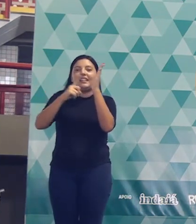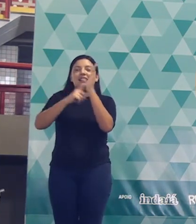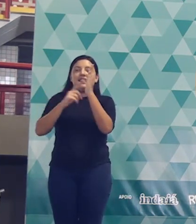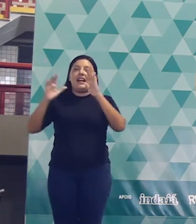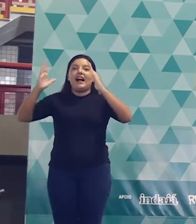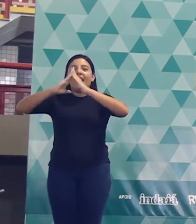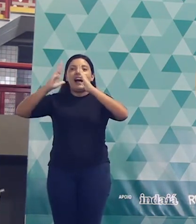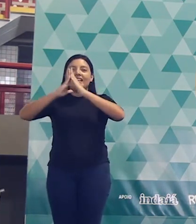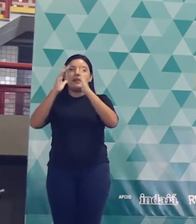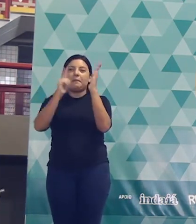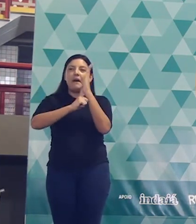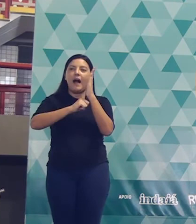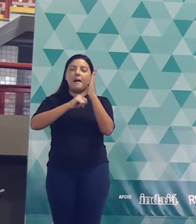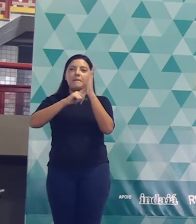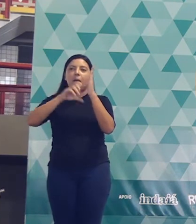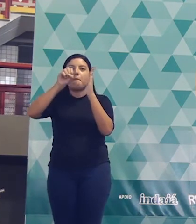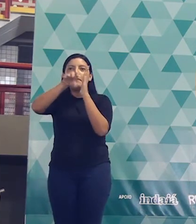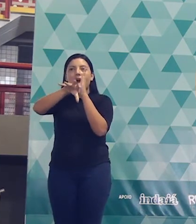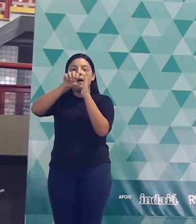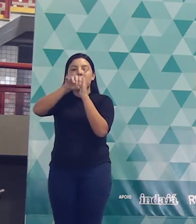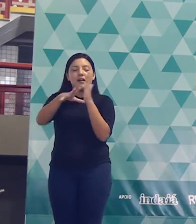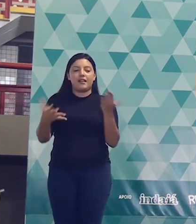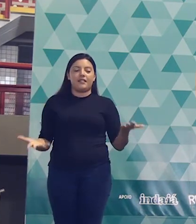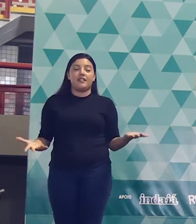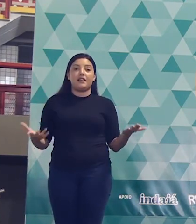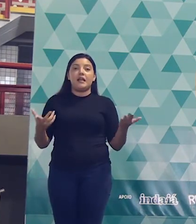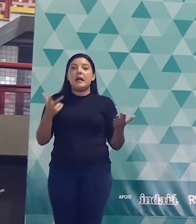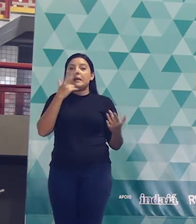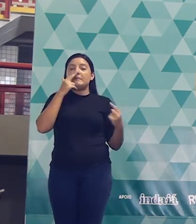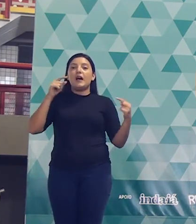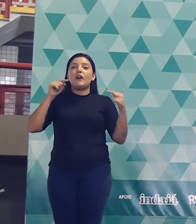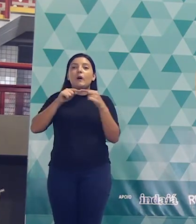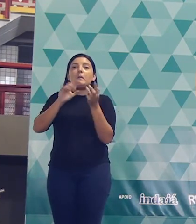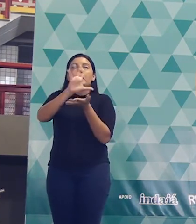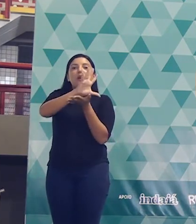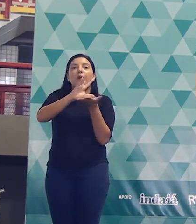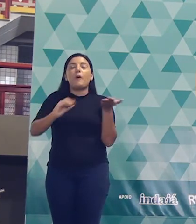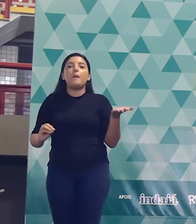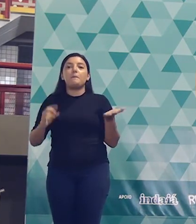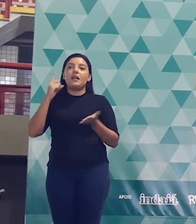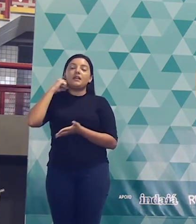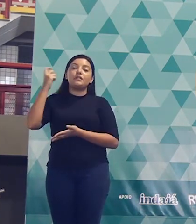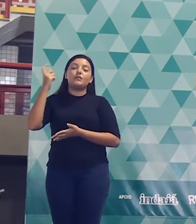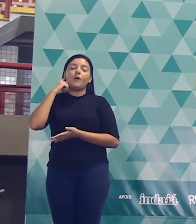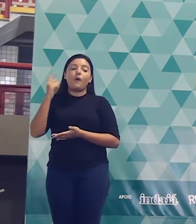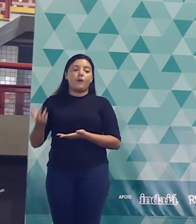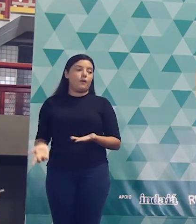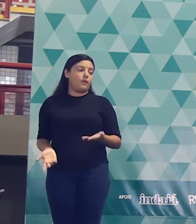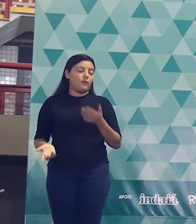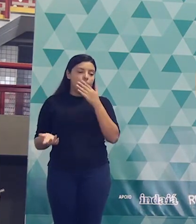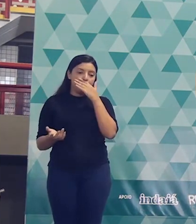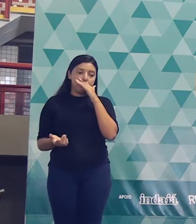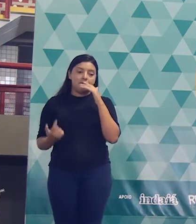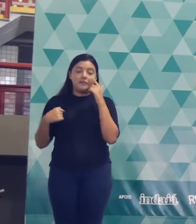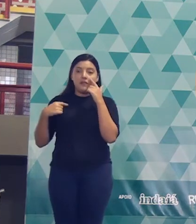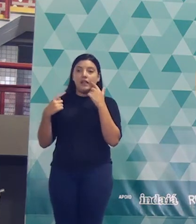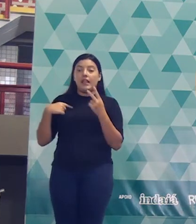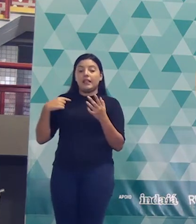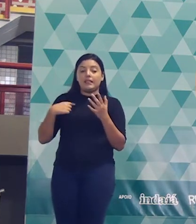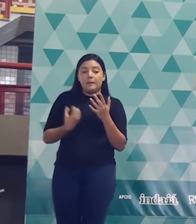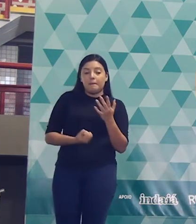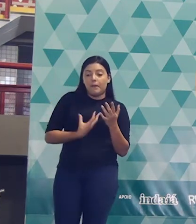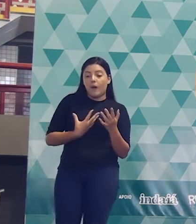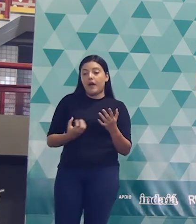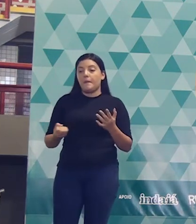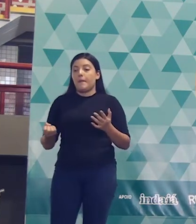uma onomatopeia, que é uma tentativa de imitação de som. Ok? Observe nesses 2 poemas,